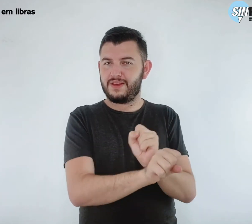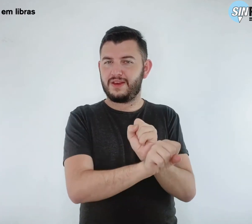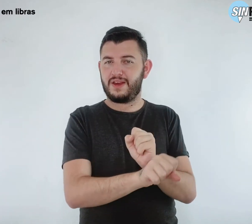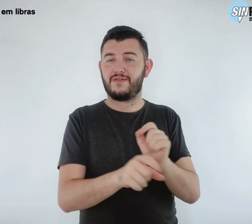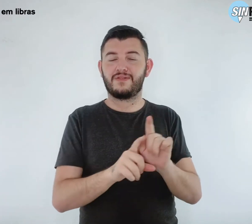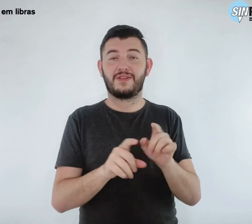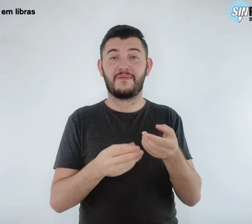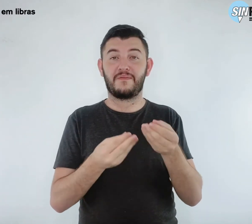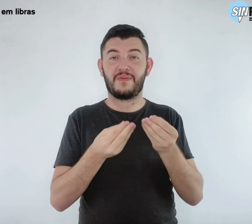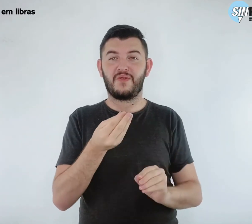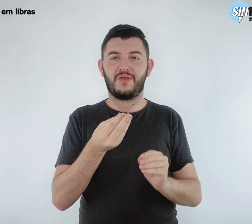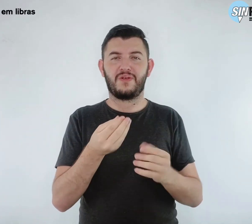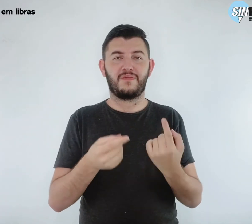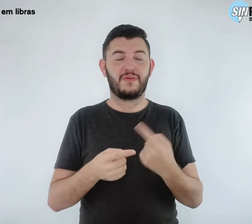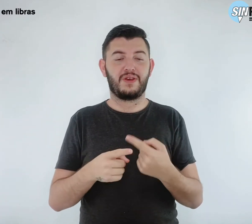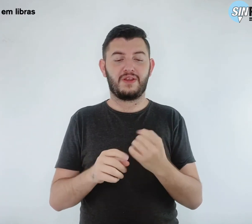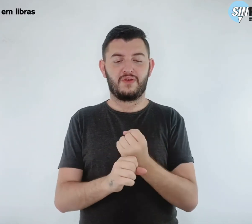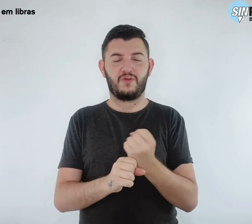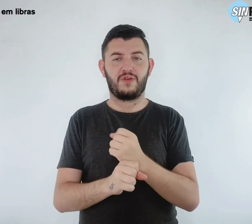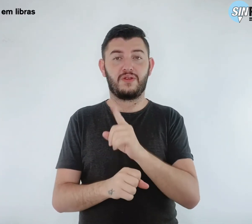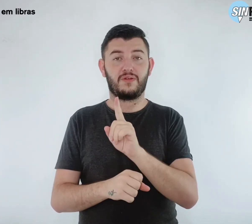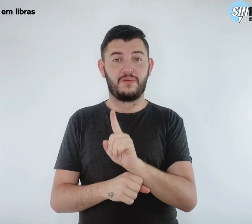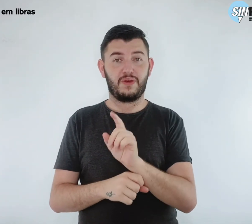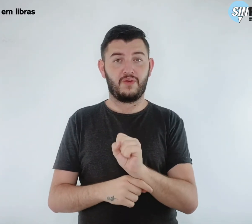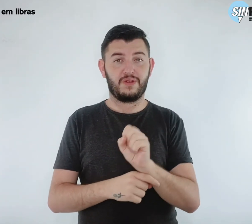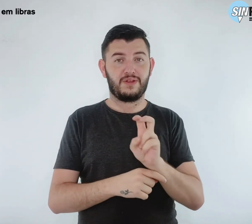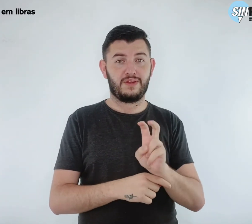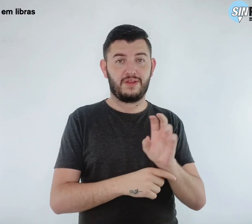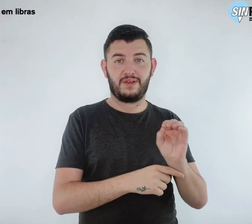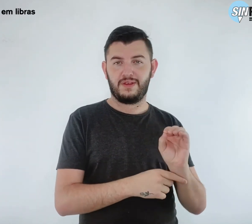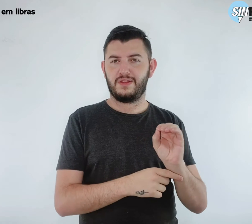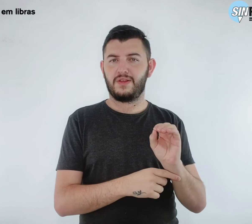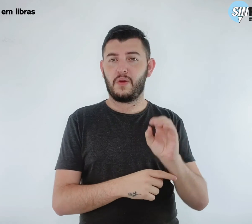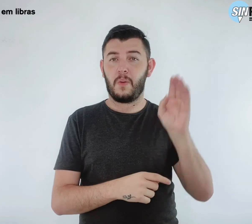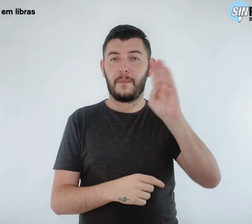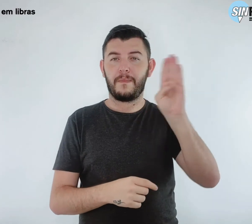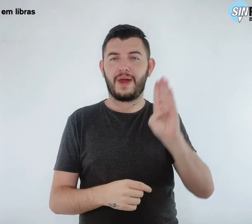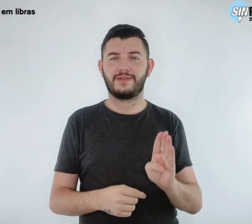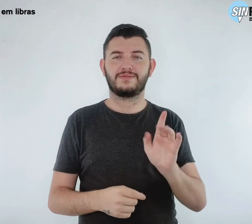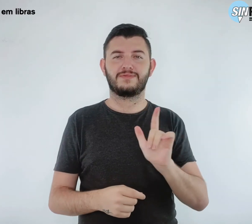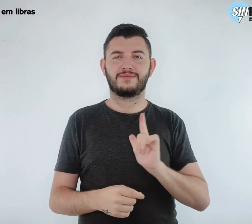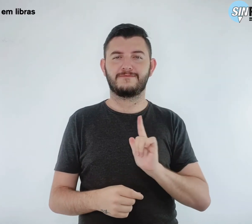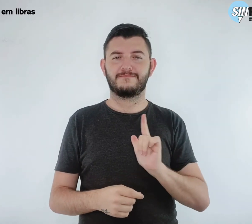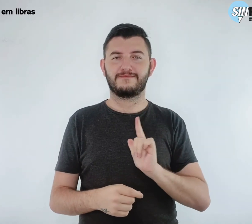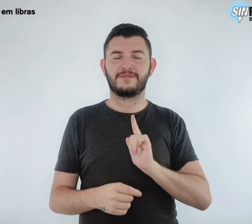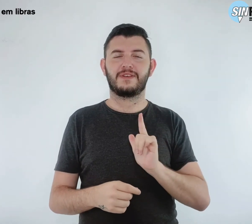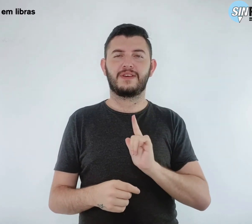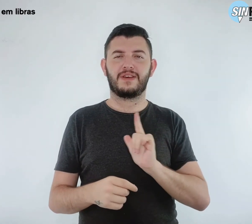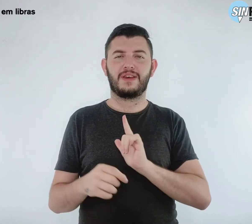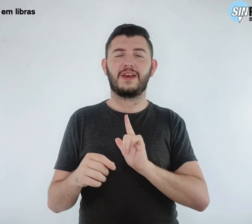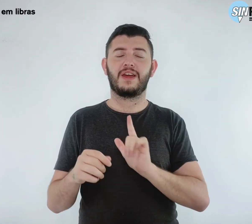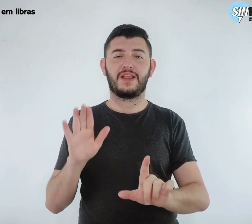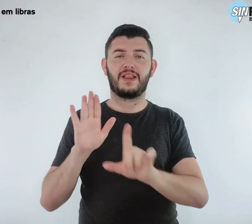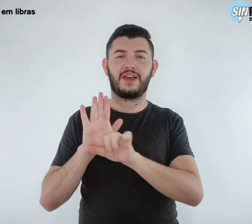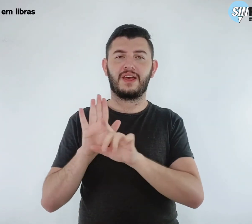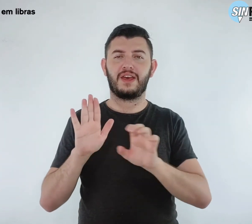estava comprometida, pois desde 1850 o Brasil estava sob a Lei Eusébio